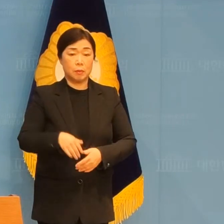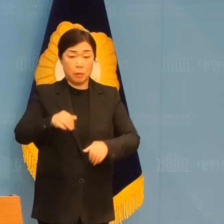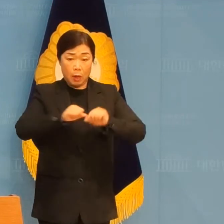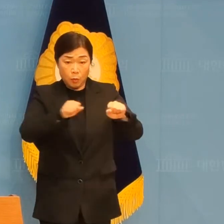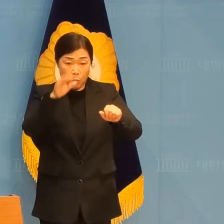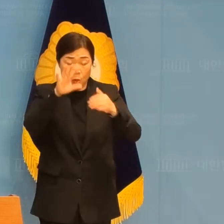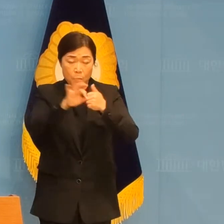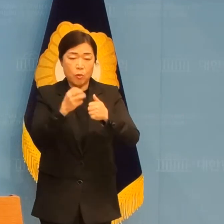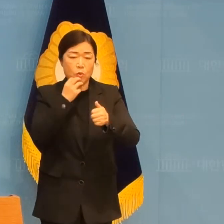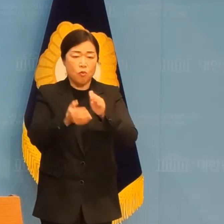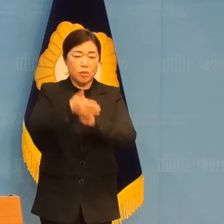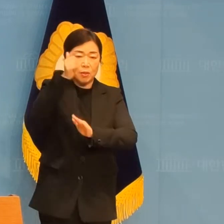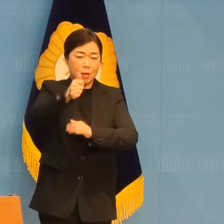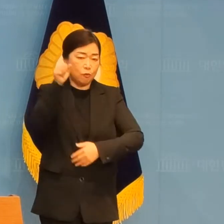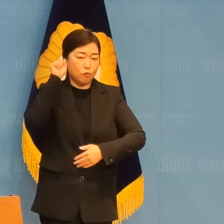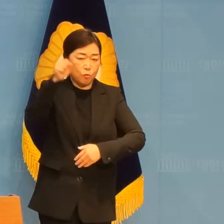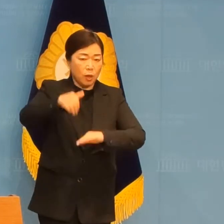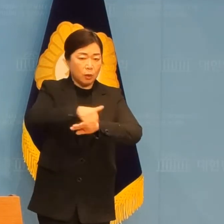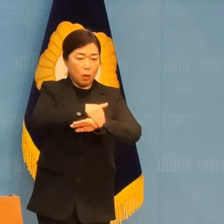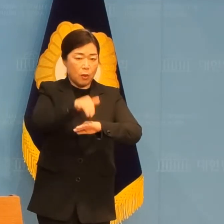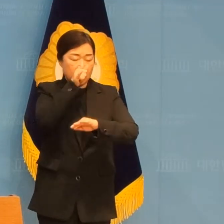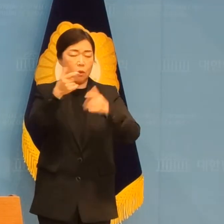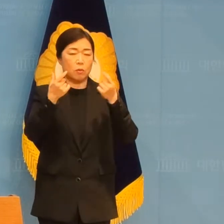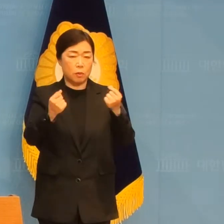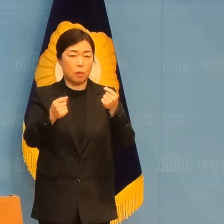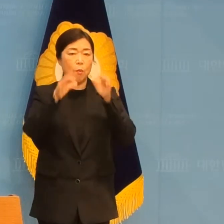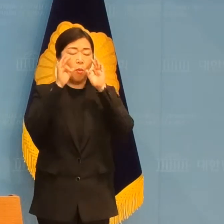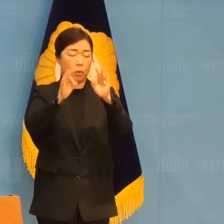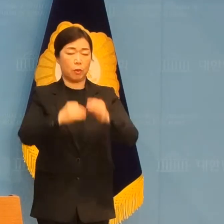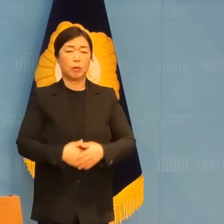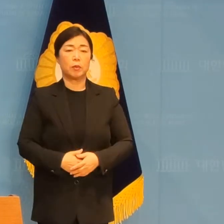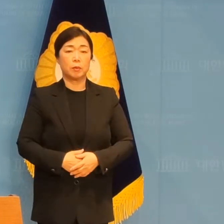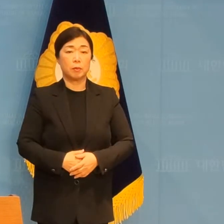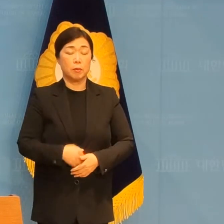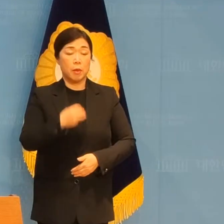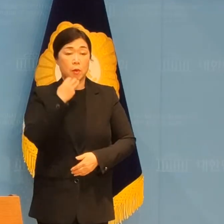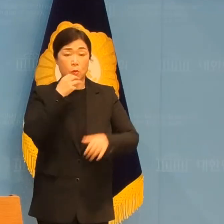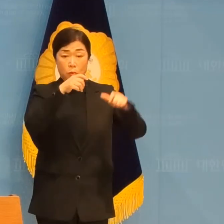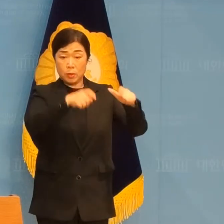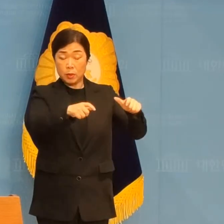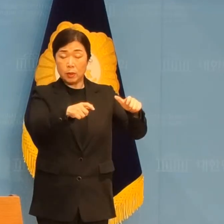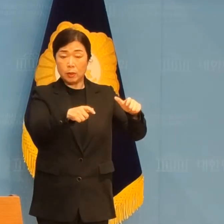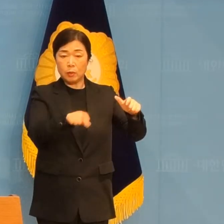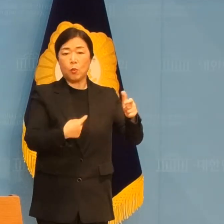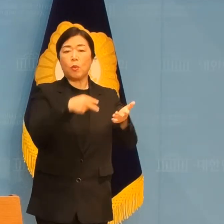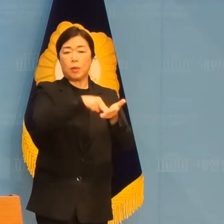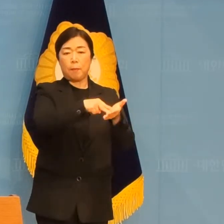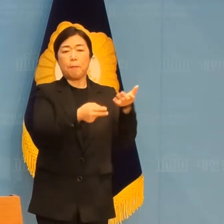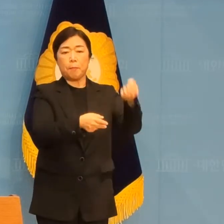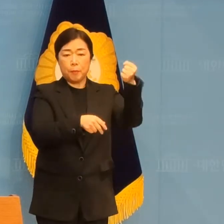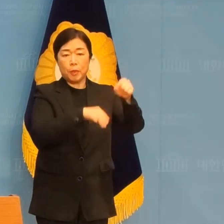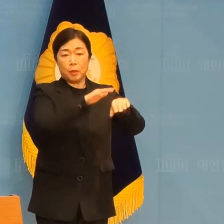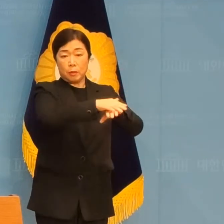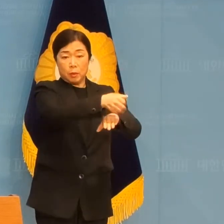서울의 도시계획, 교통 예산은 헌법이 보장한 지방자치의 영역입니다.